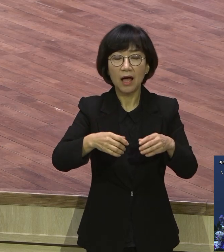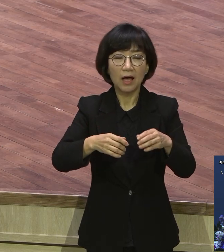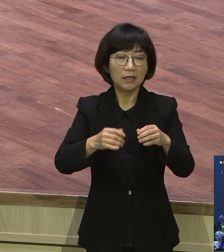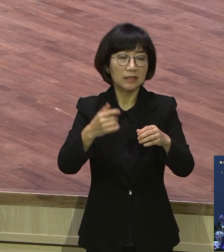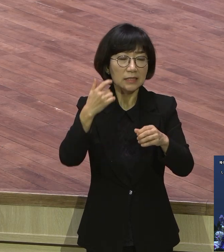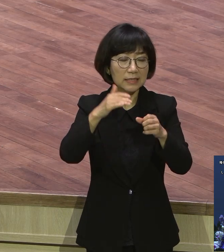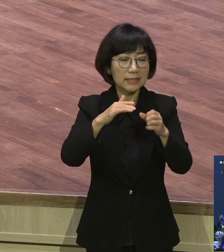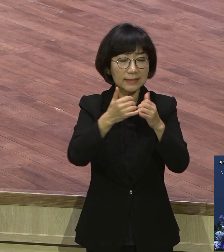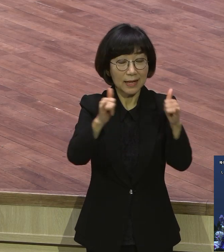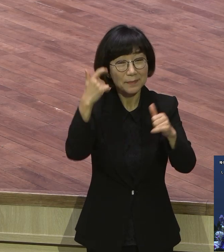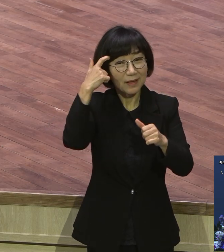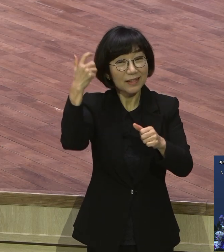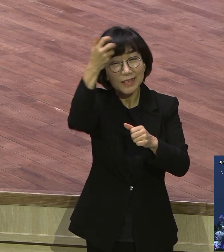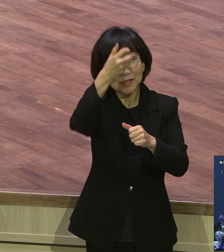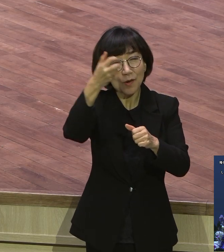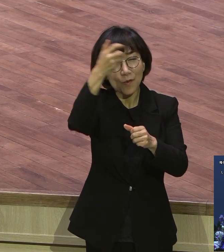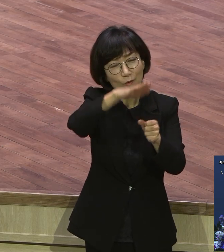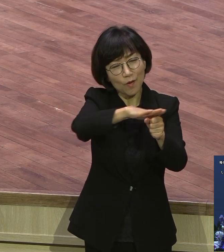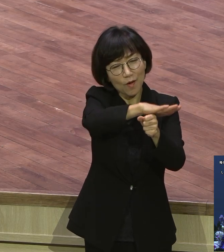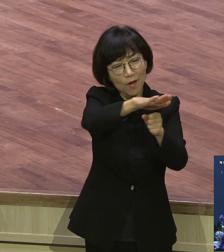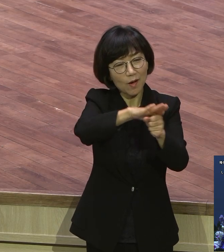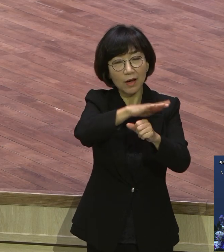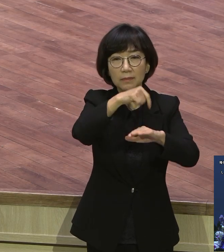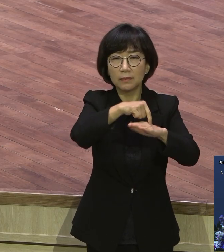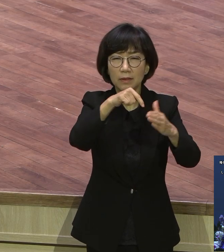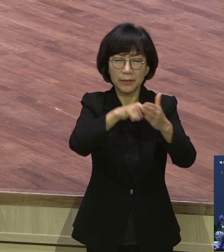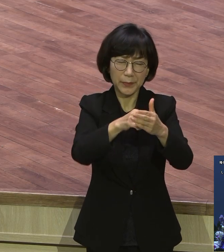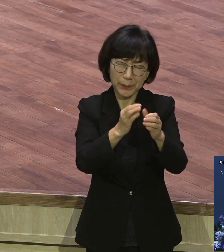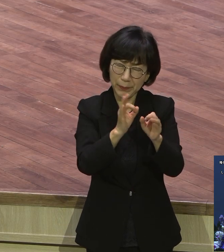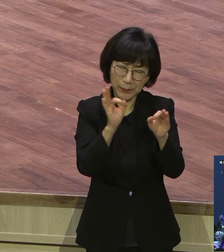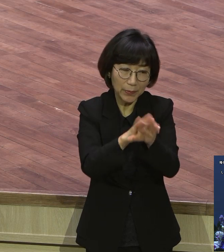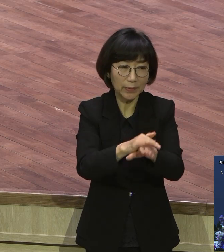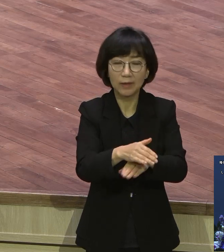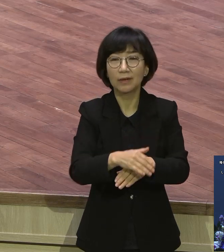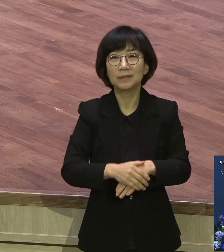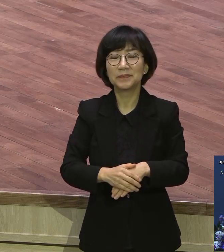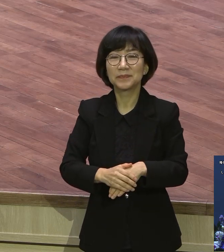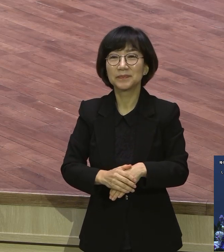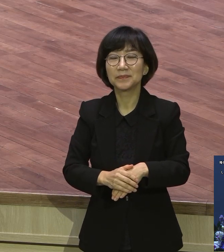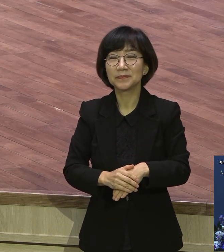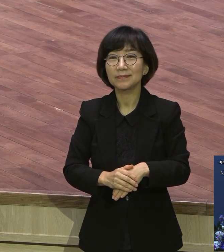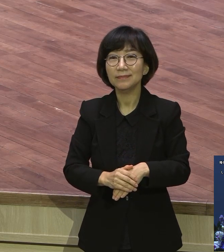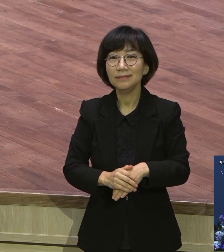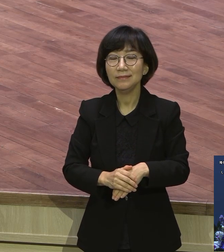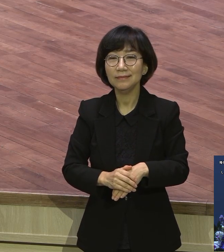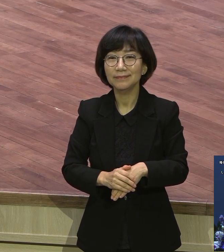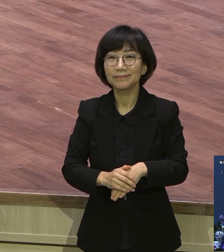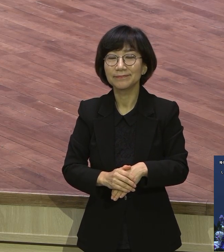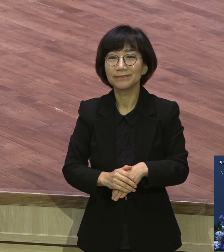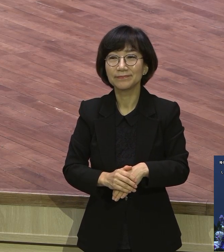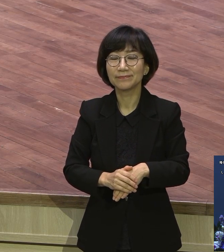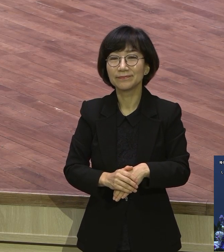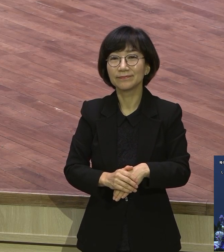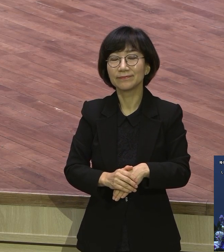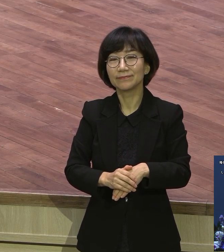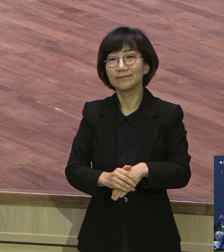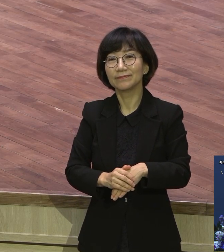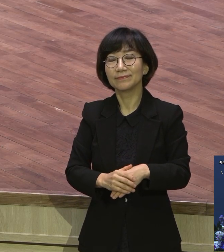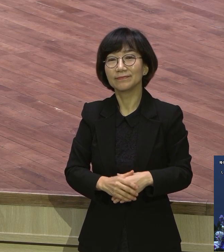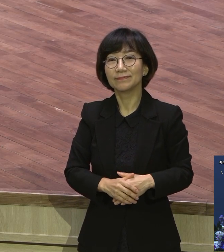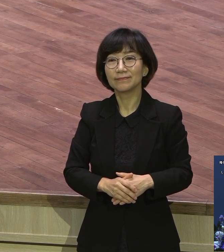성경이 말하는 사랑이거든요 영혼을 사랑해서 사랑하는 그 사랑을 말하는데 그건 일반 사람들은 없는 거예요